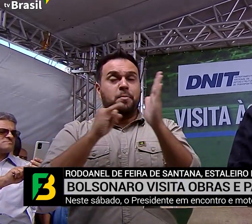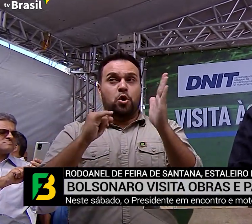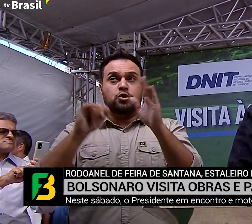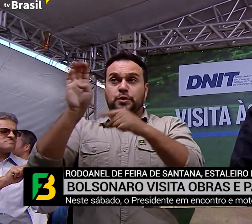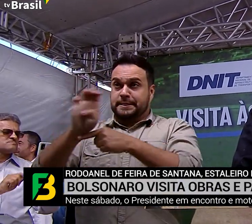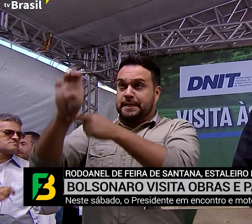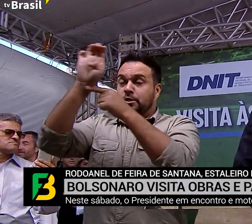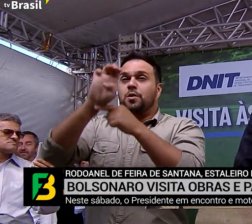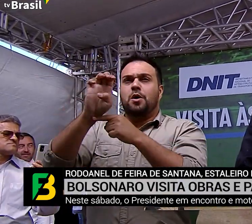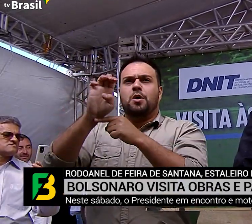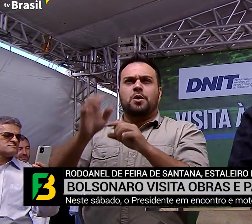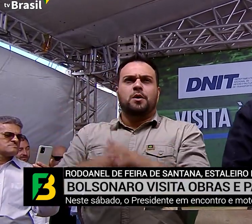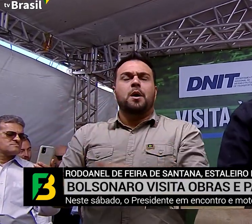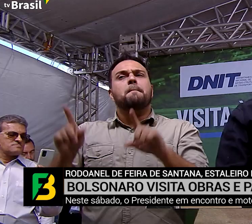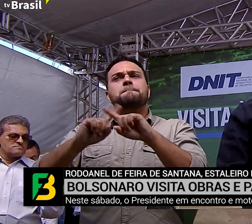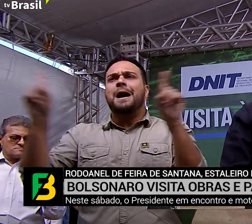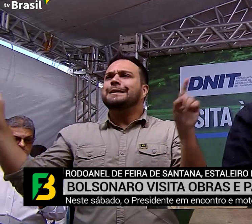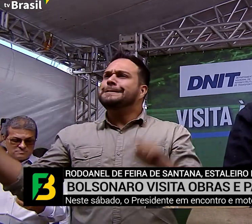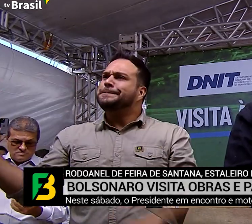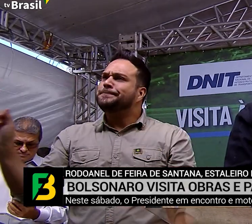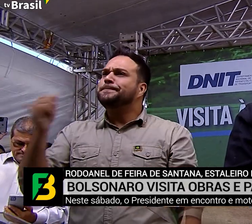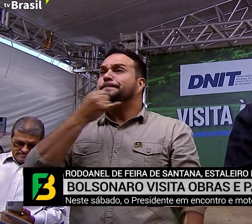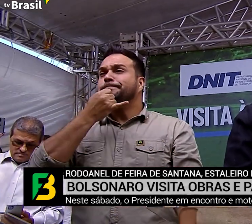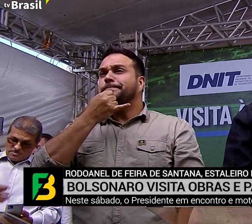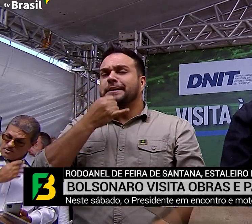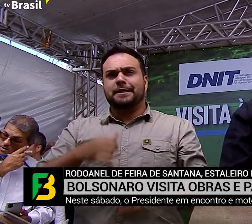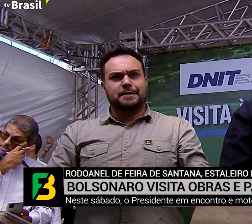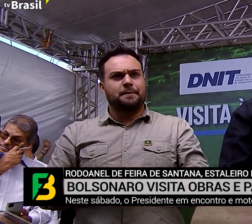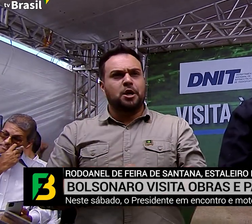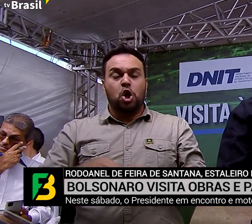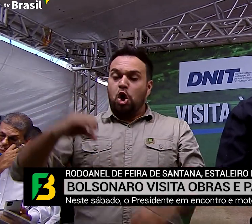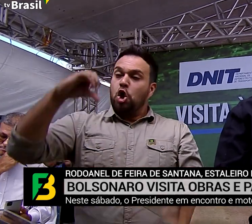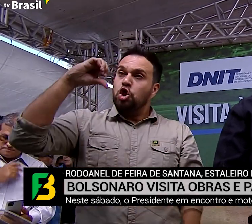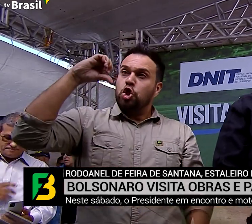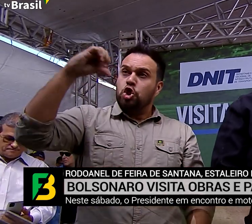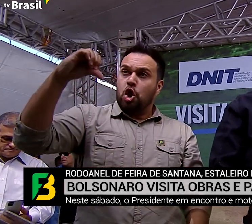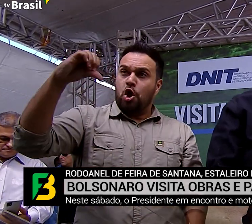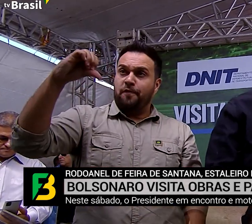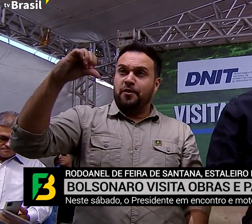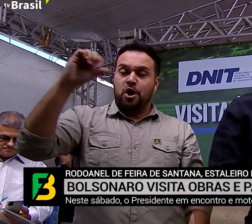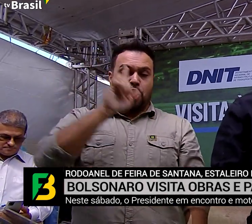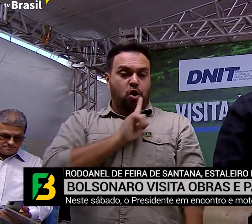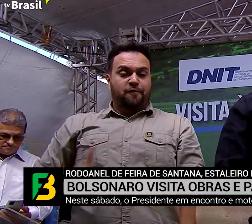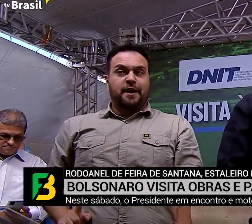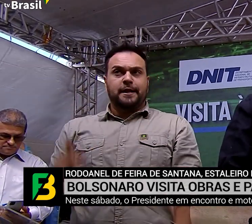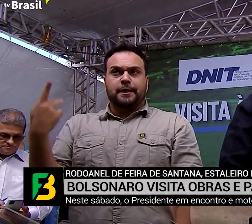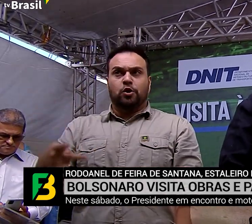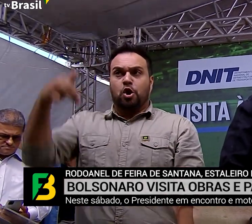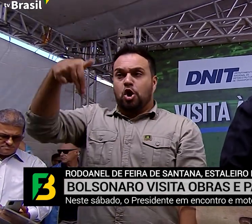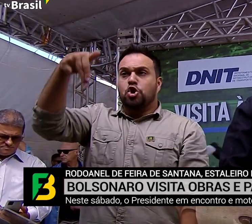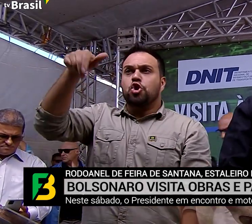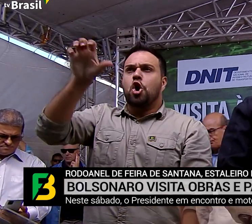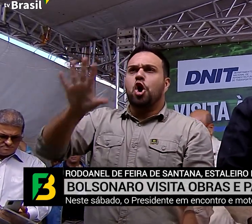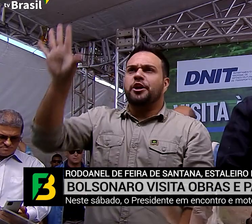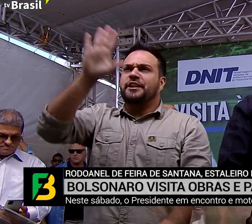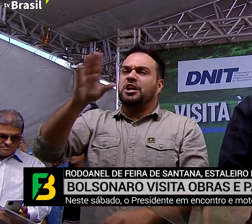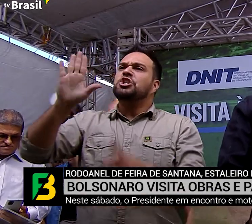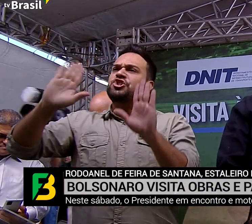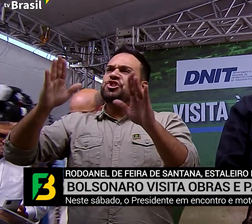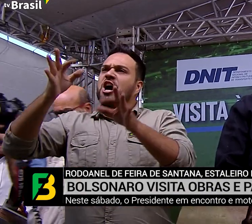estaduais. Infelizmente, os 9 governadores do Nordeste entraram na